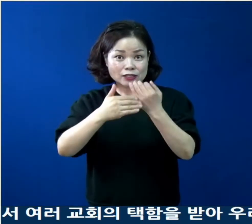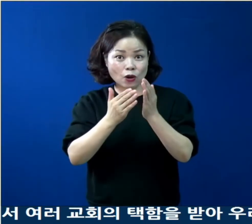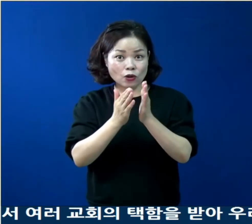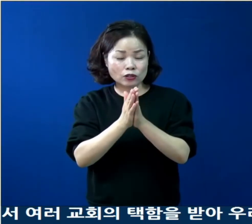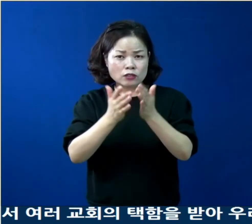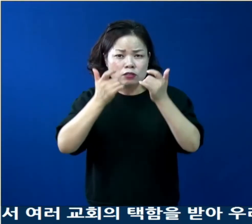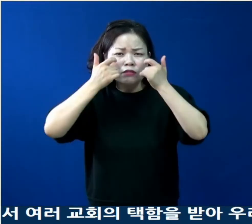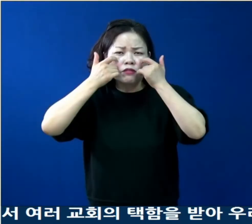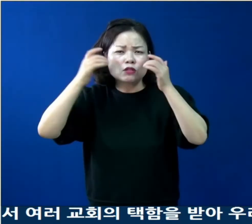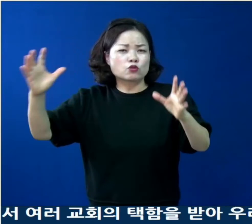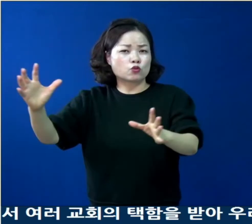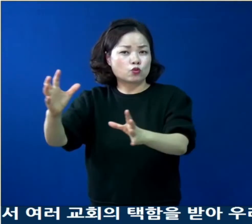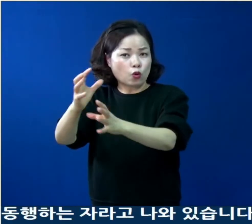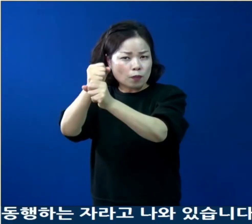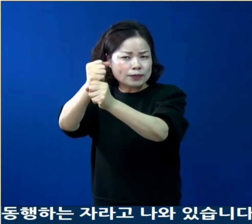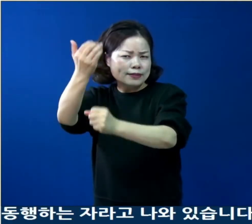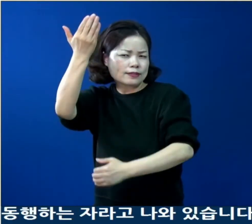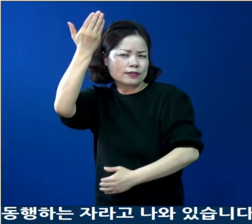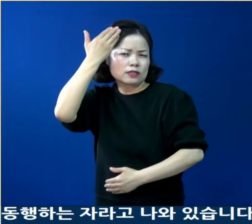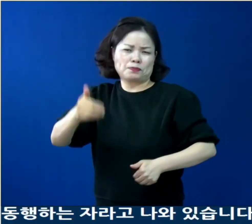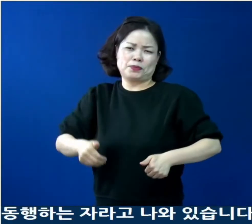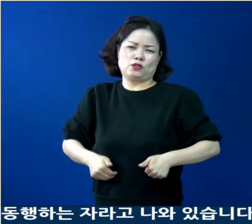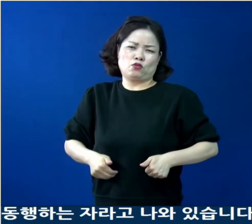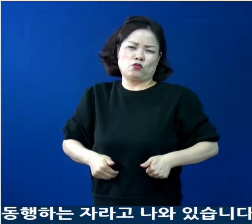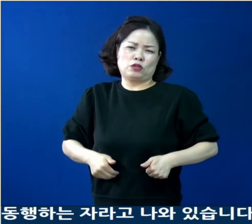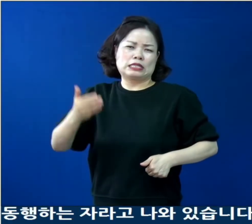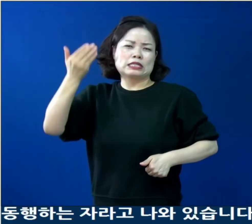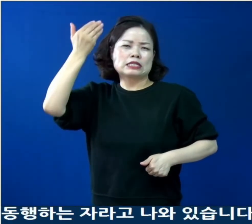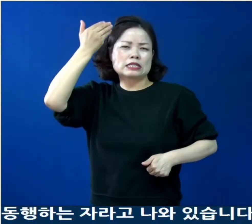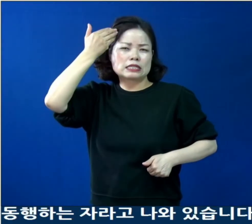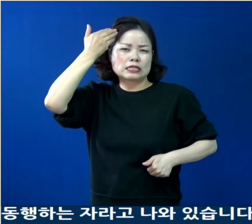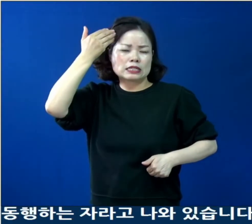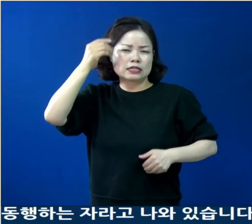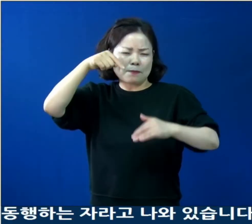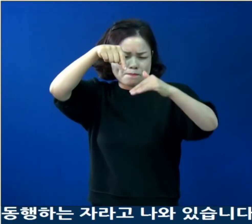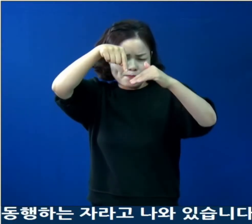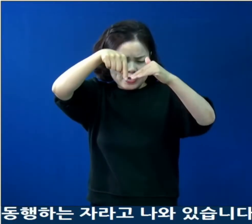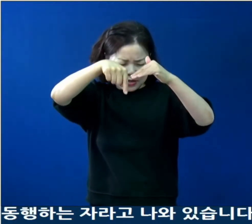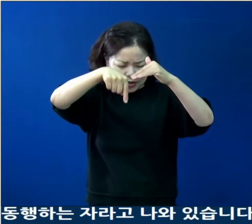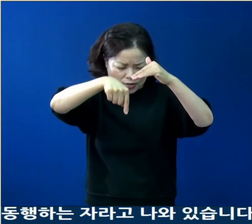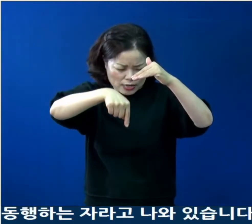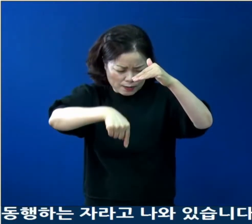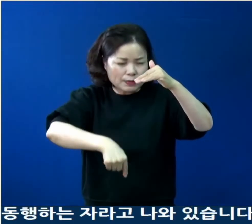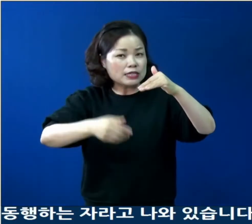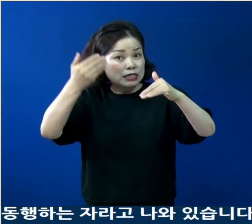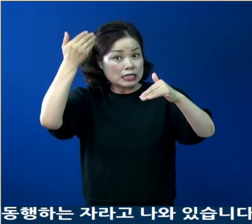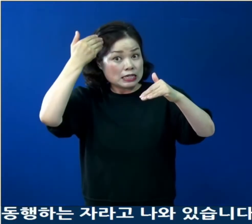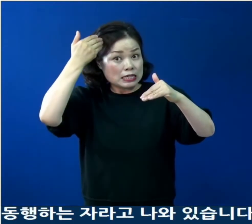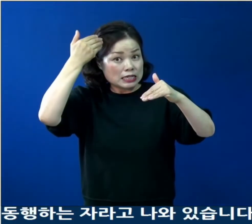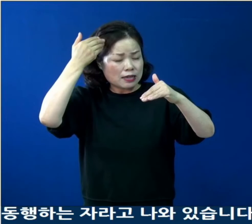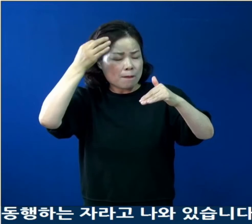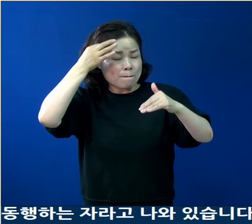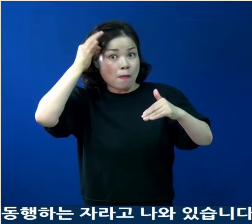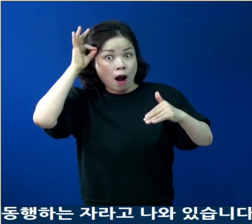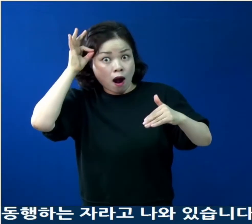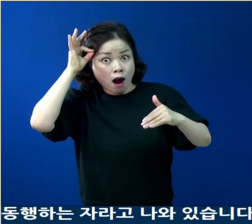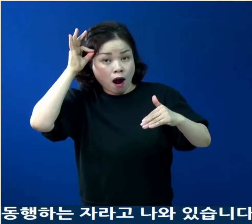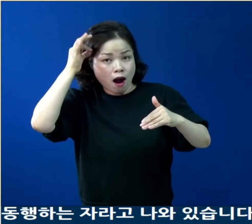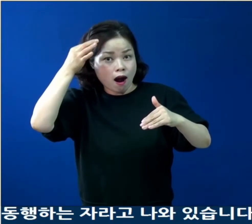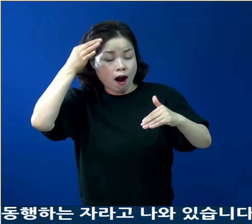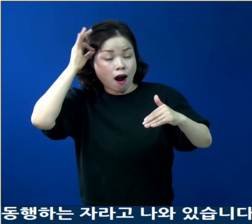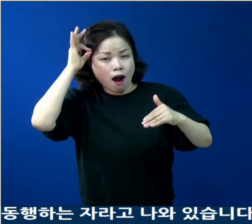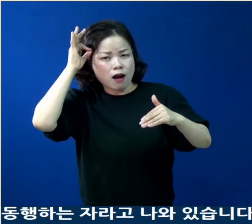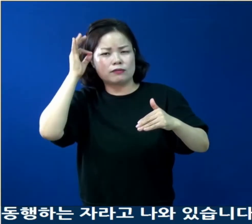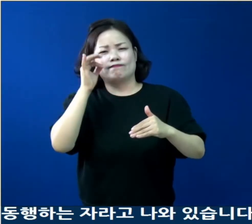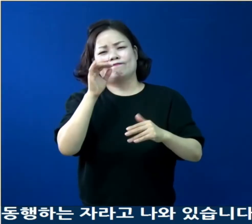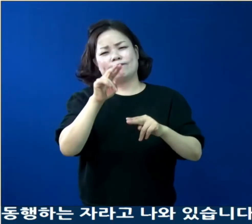좀 종합적인 지식이 있어서 그 지식이 깊게 뿌리 내리는 그러한 이 깨달음, 그 깨달음의